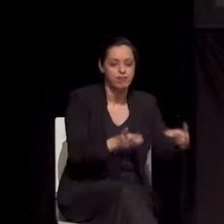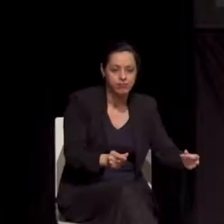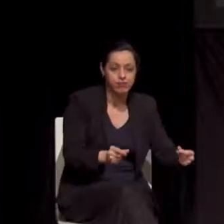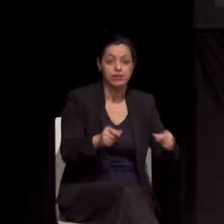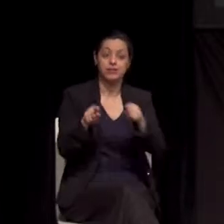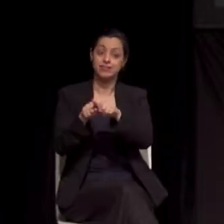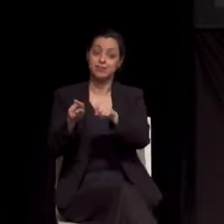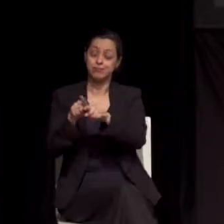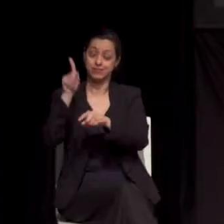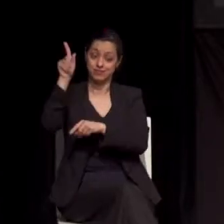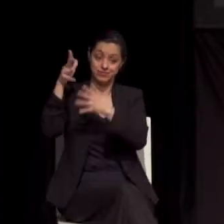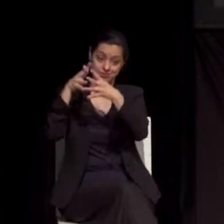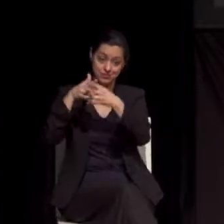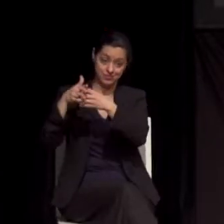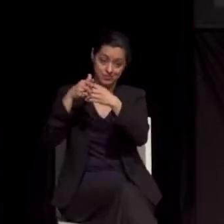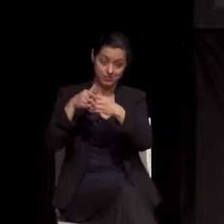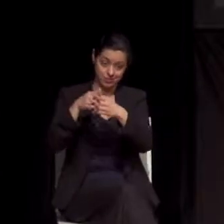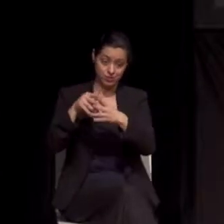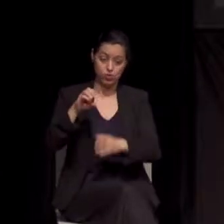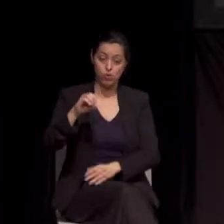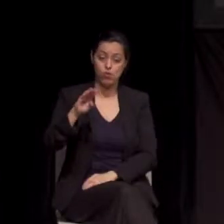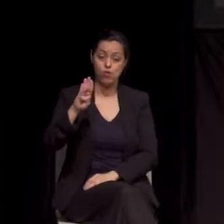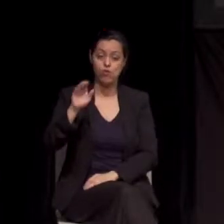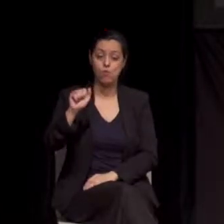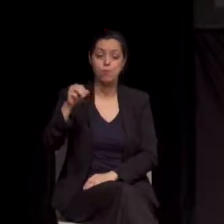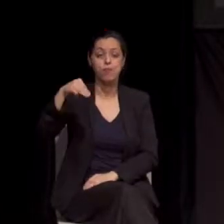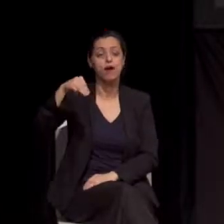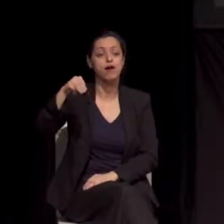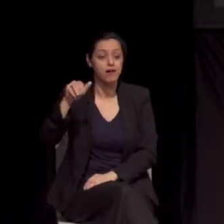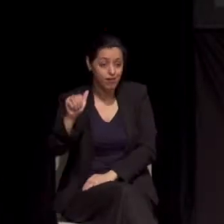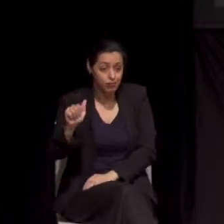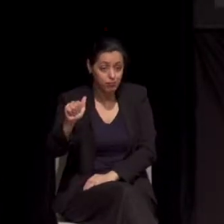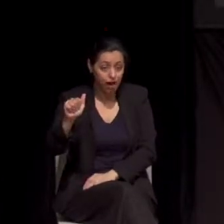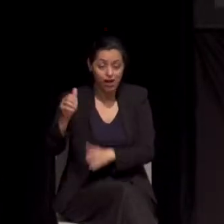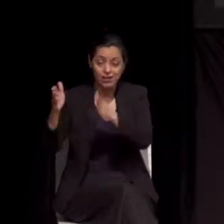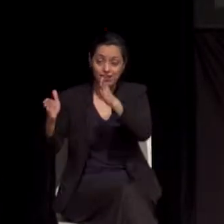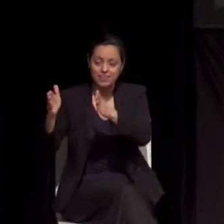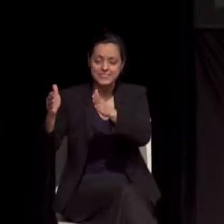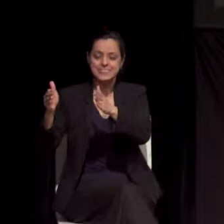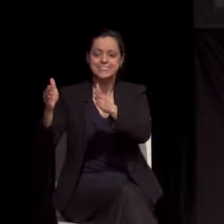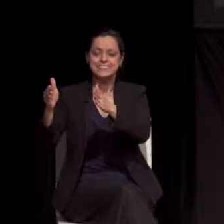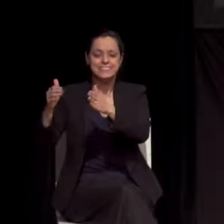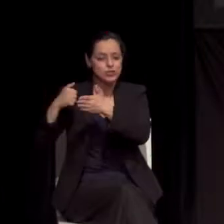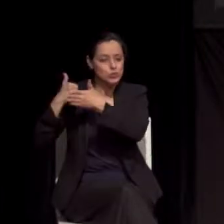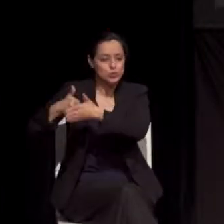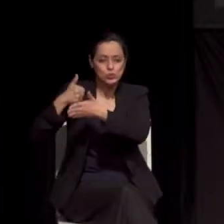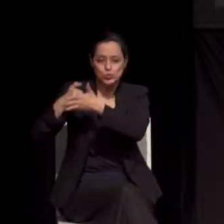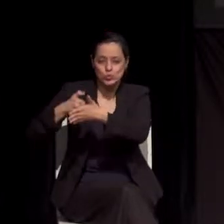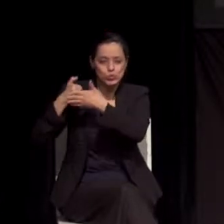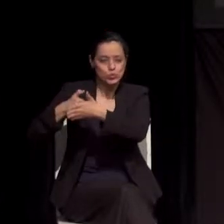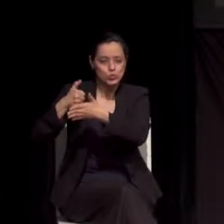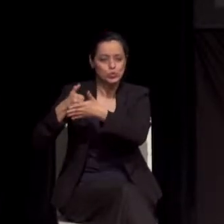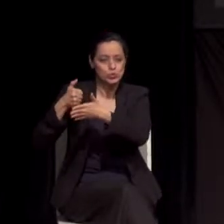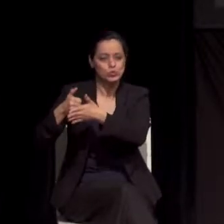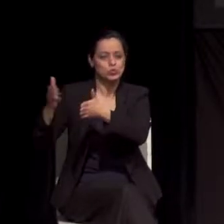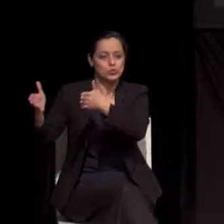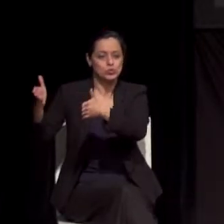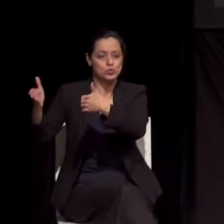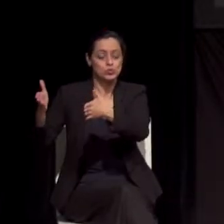E essas pessoas foram bastante fortes no trabalho de